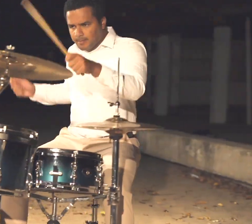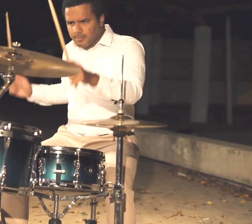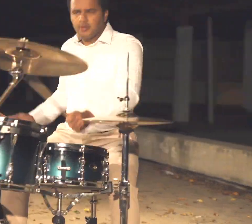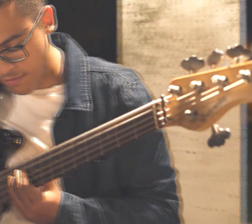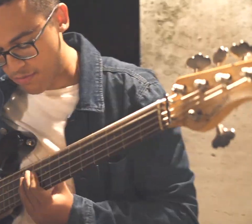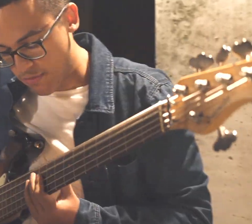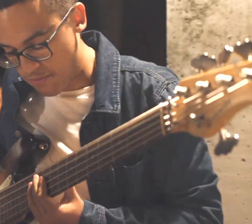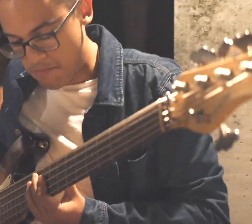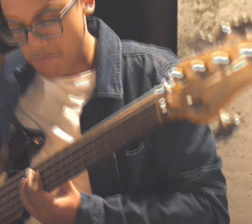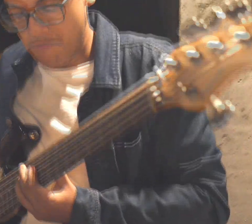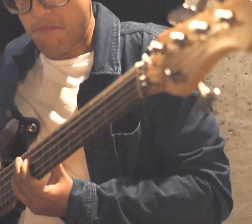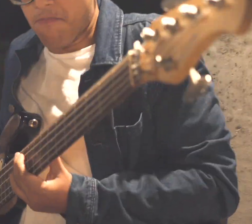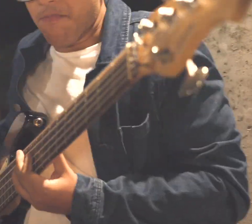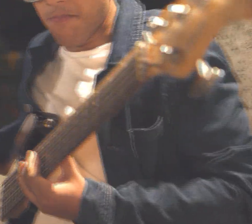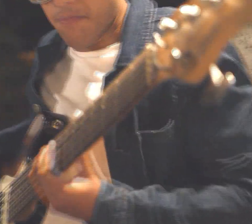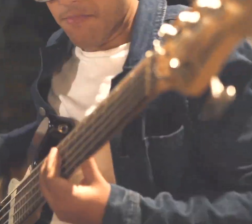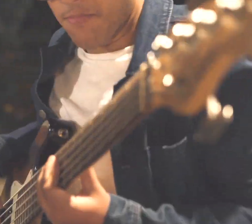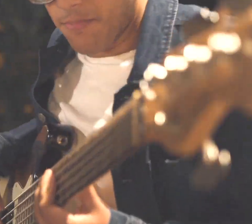conhecer a ti.